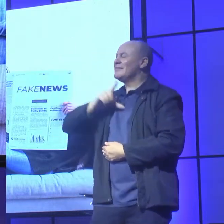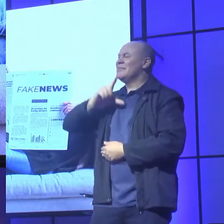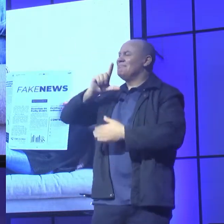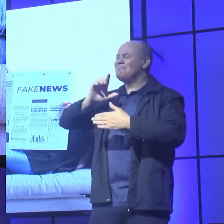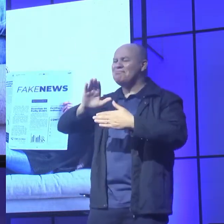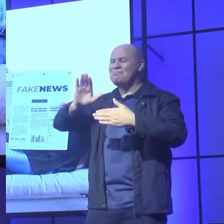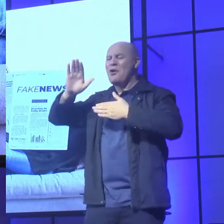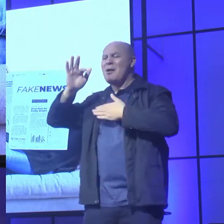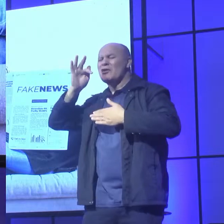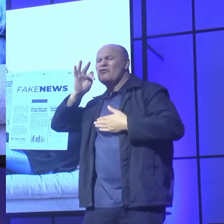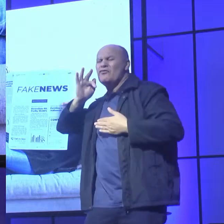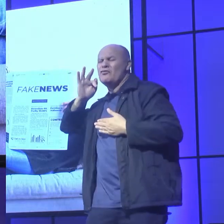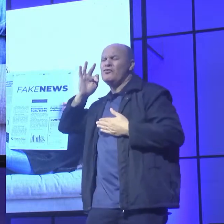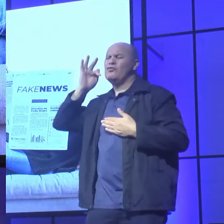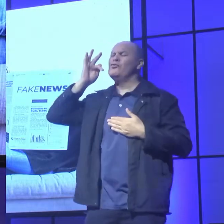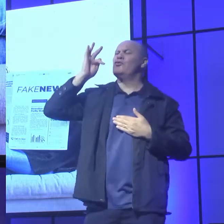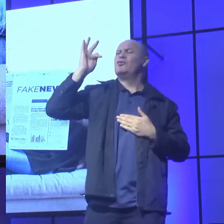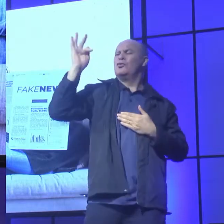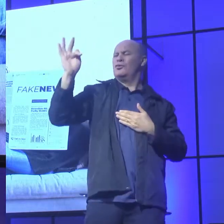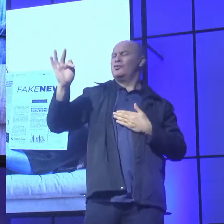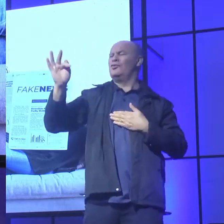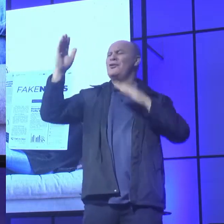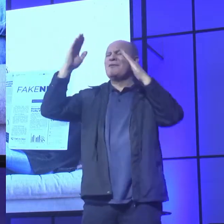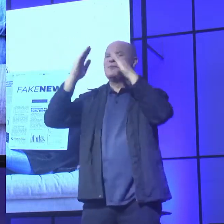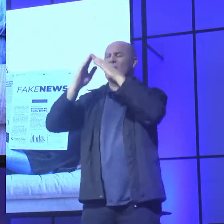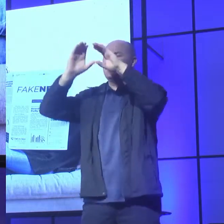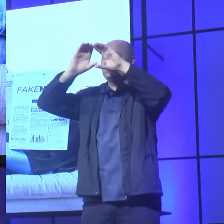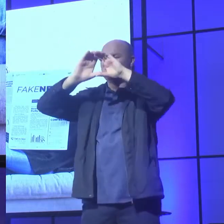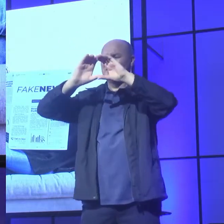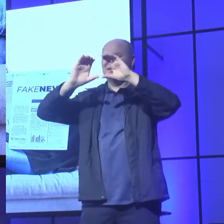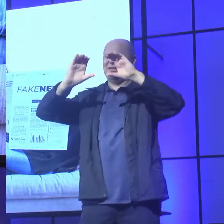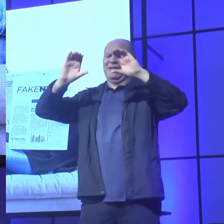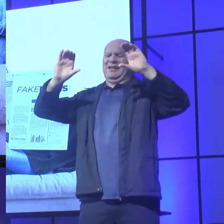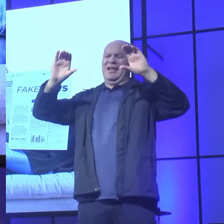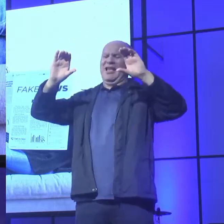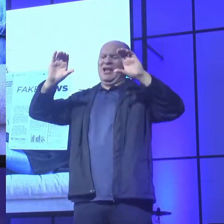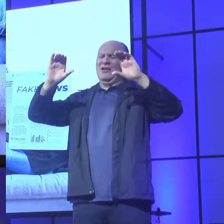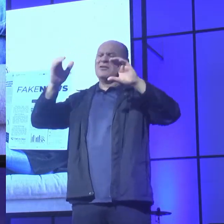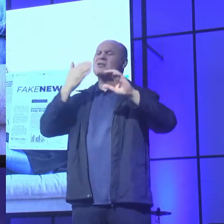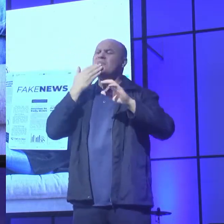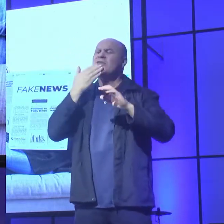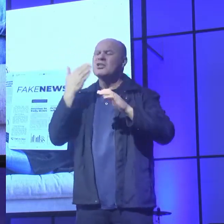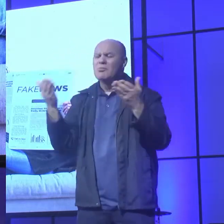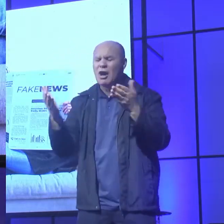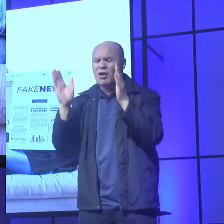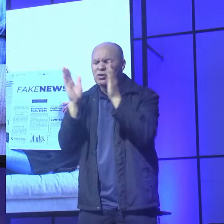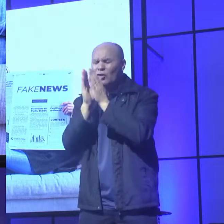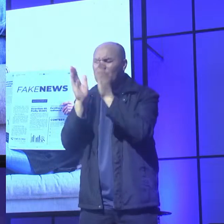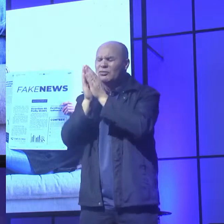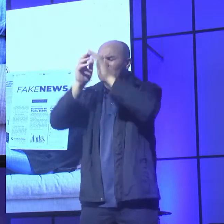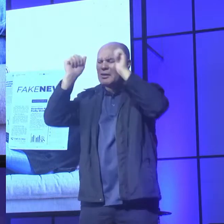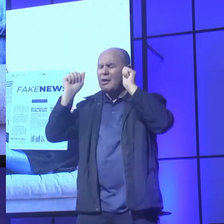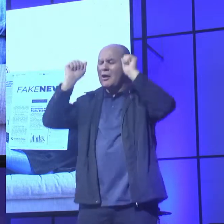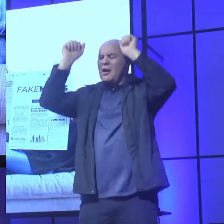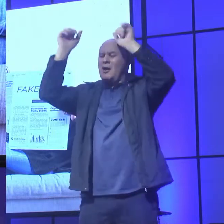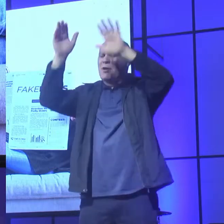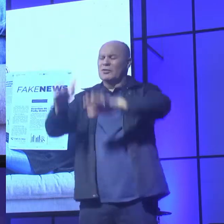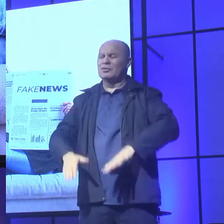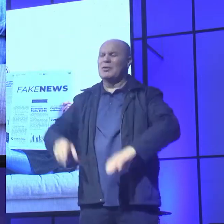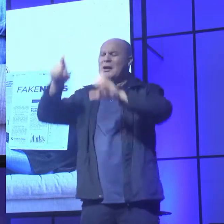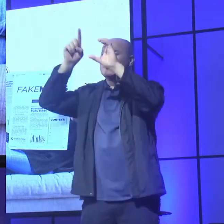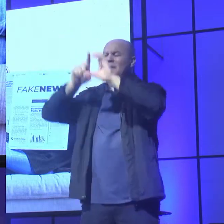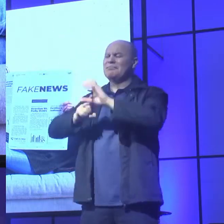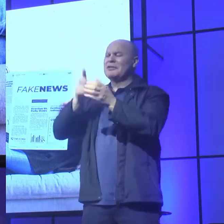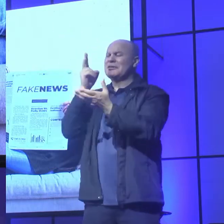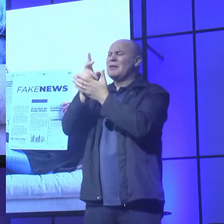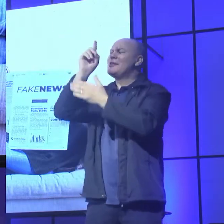no Senhor. Em nome de Jesus, nos guarda, nos abençoa, e que possamos olhar para o Senhor acima de todas as coisas, em